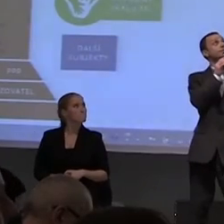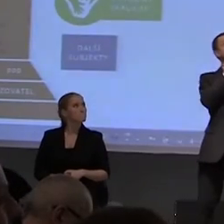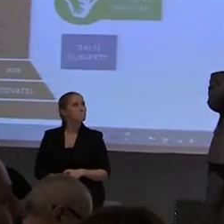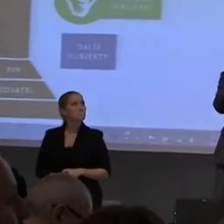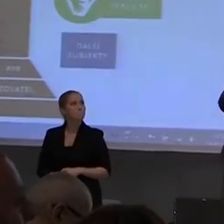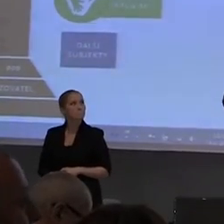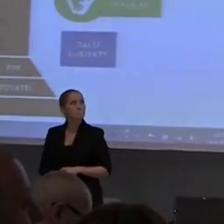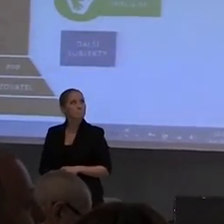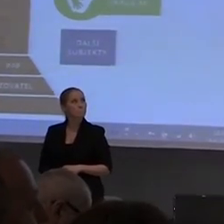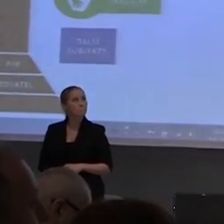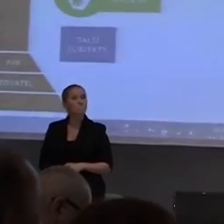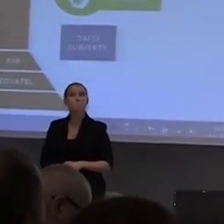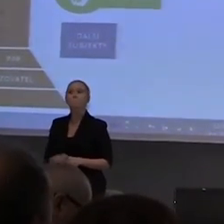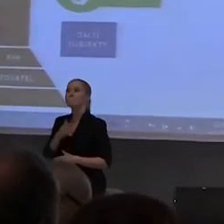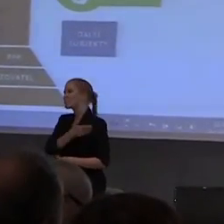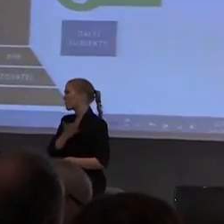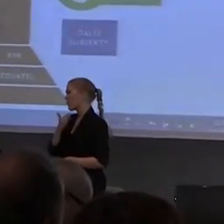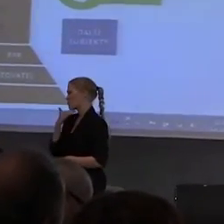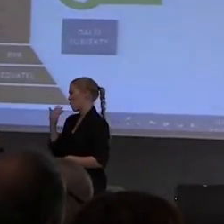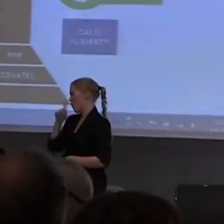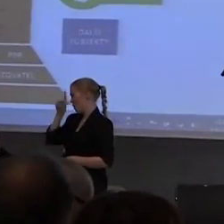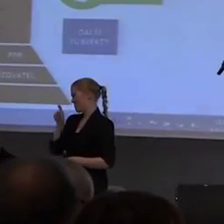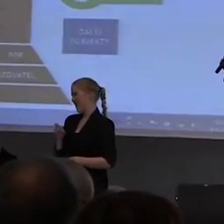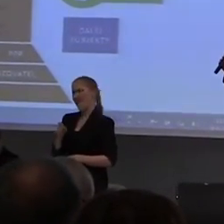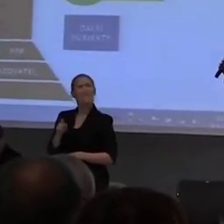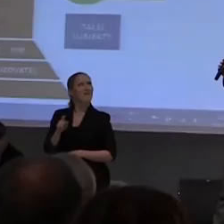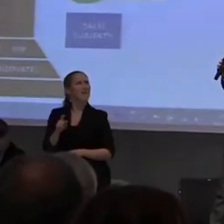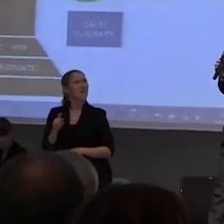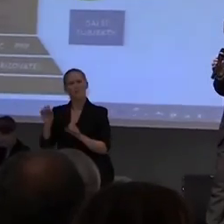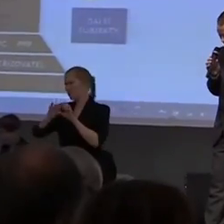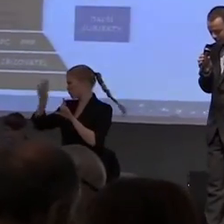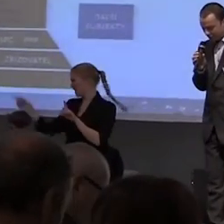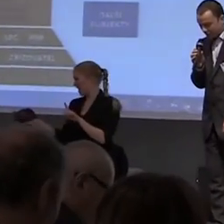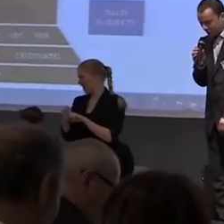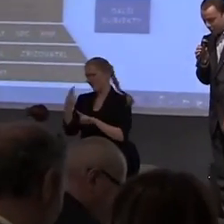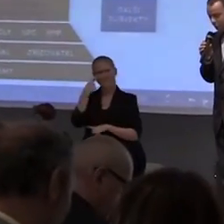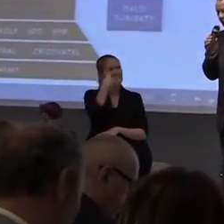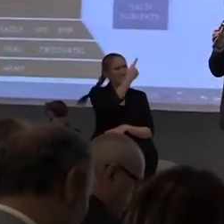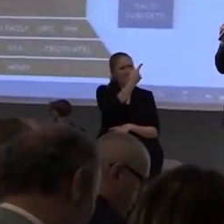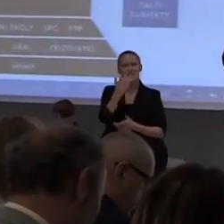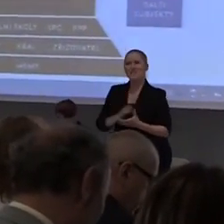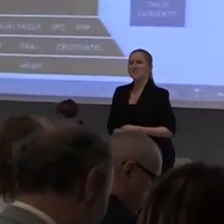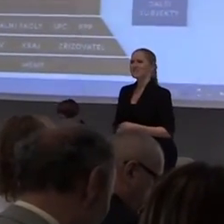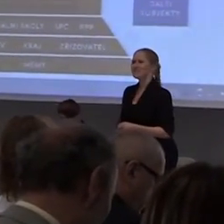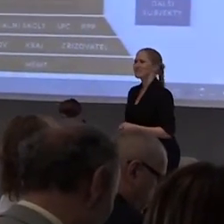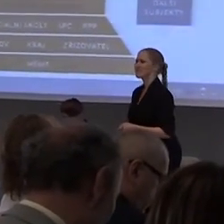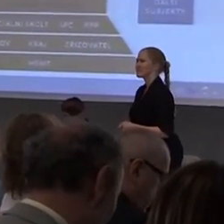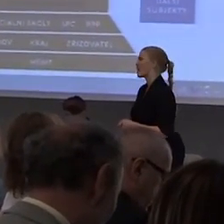Tak na spoustu otázek, které Eva Laskavá nám položila,